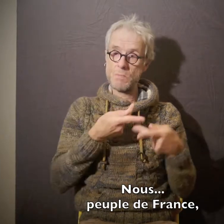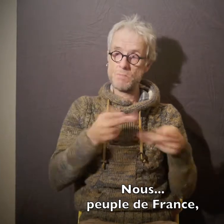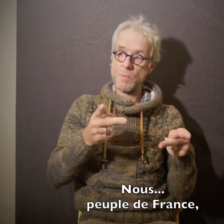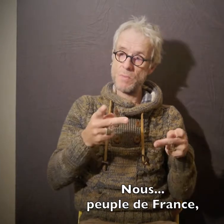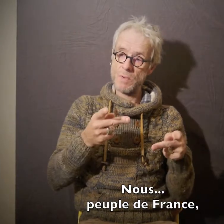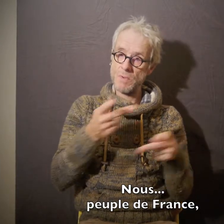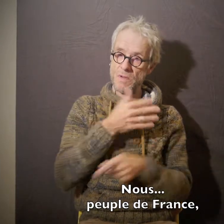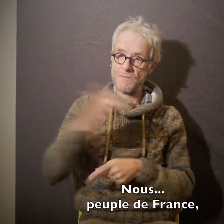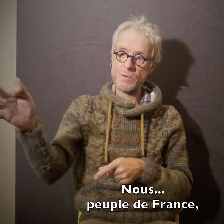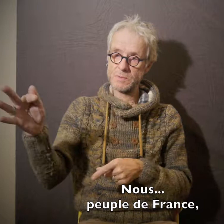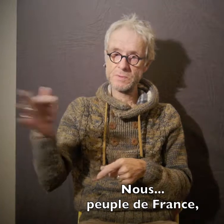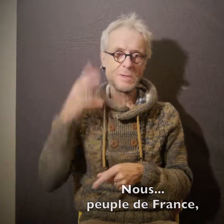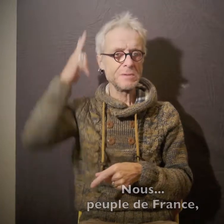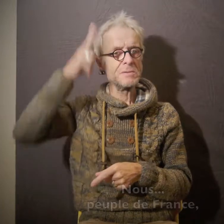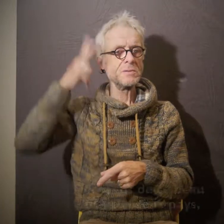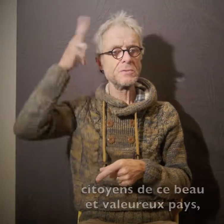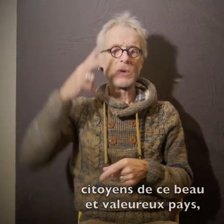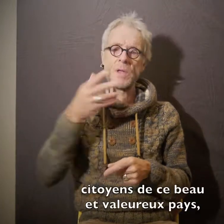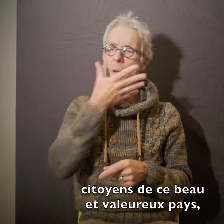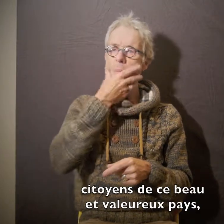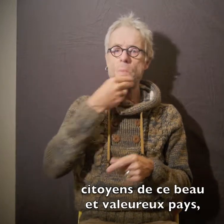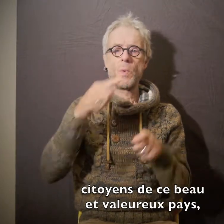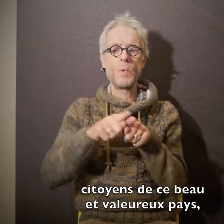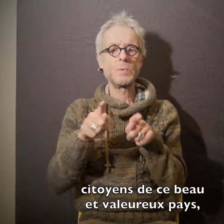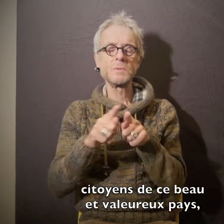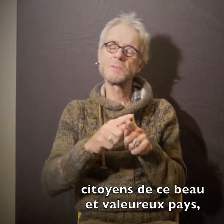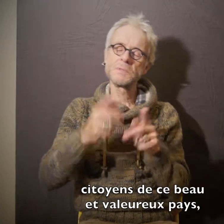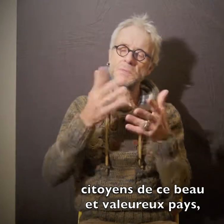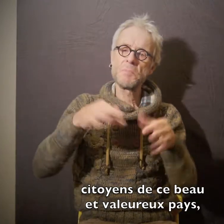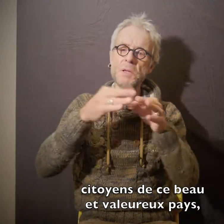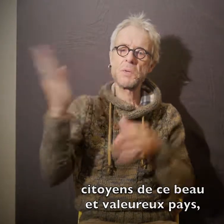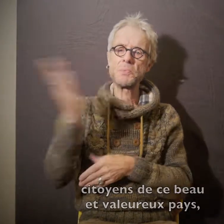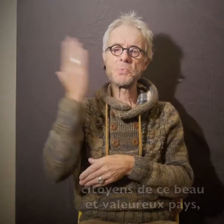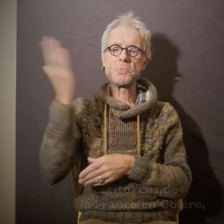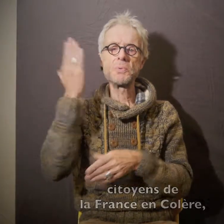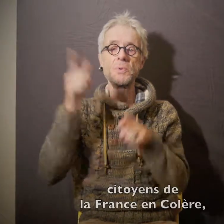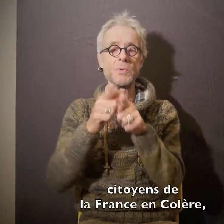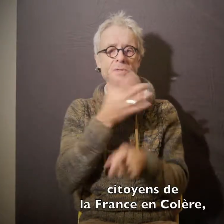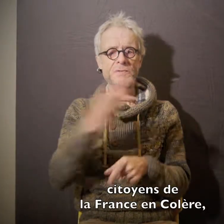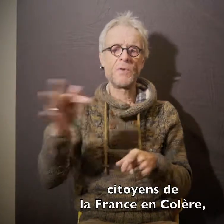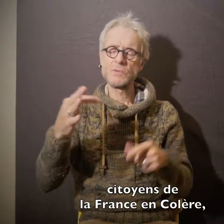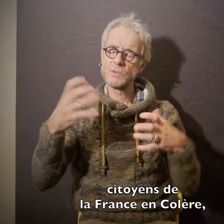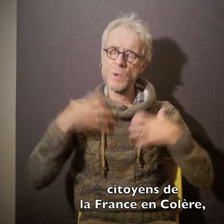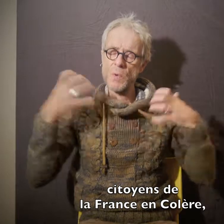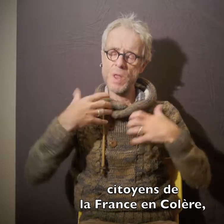Nous, peuple de France, citoyens de ce beau et valeureux pays, citoyens de la France en